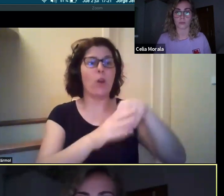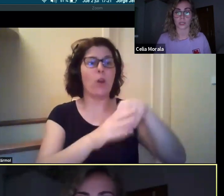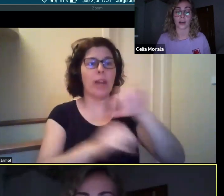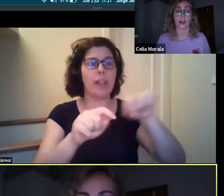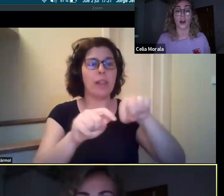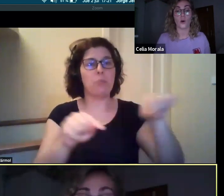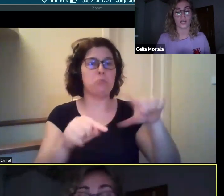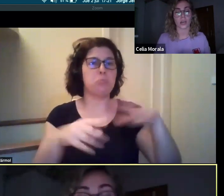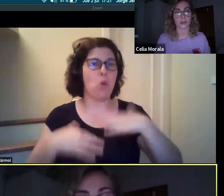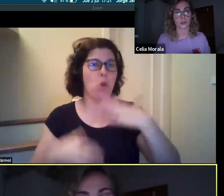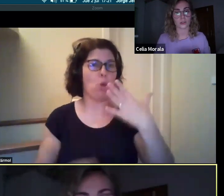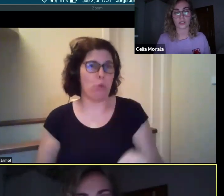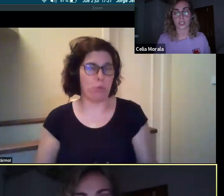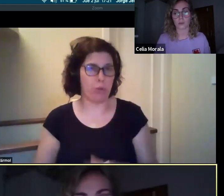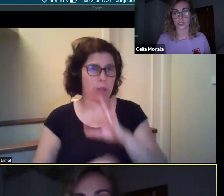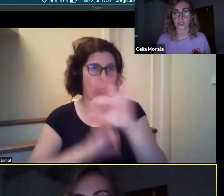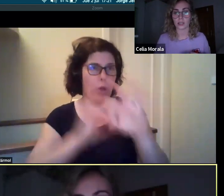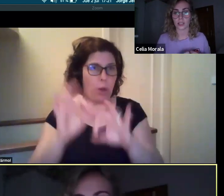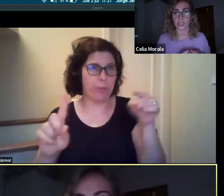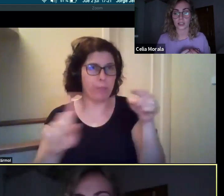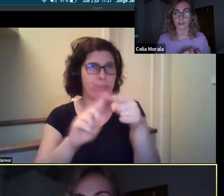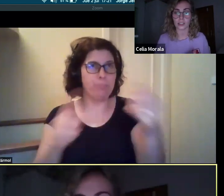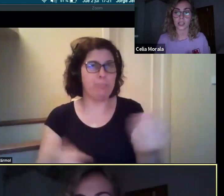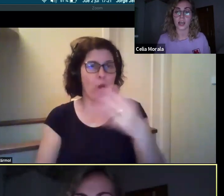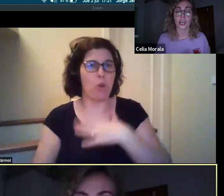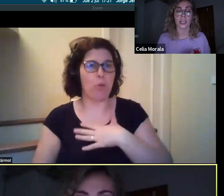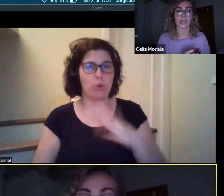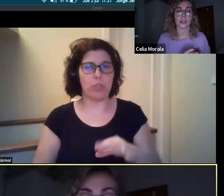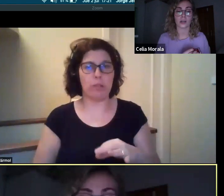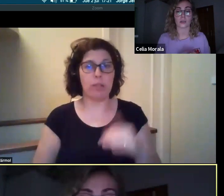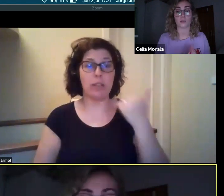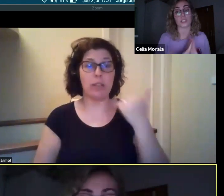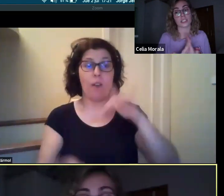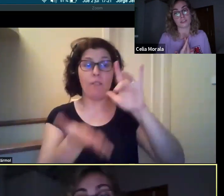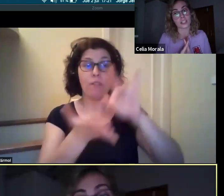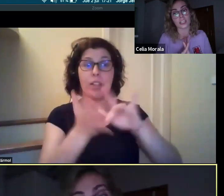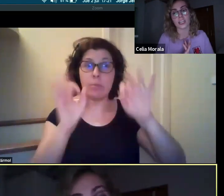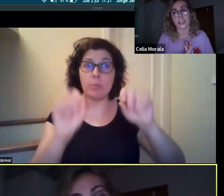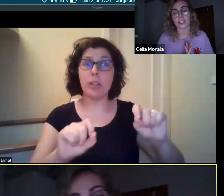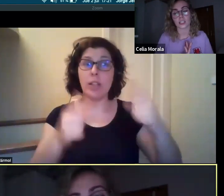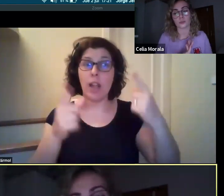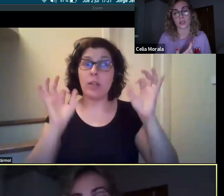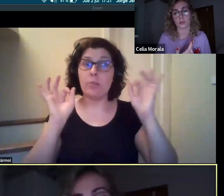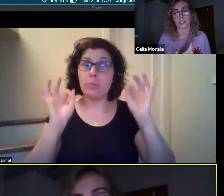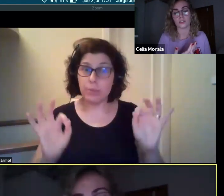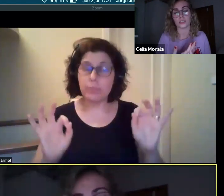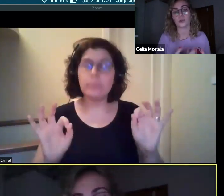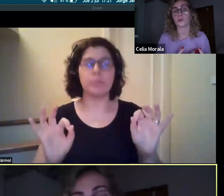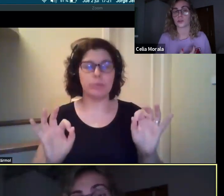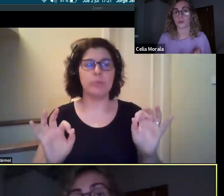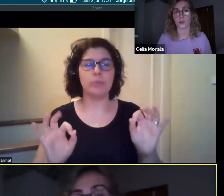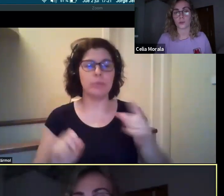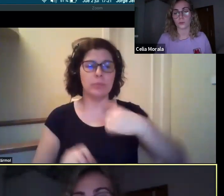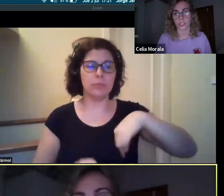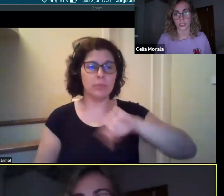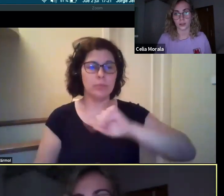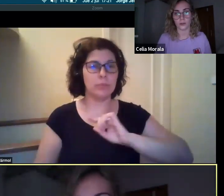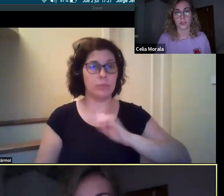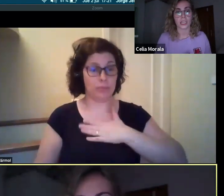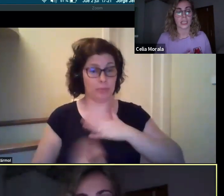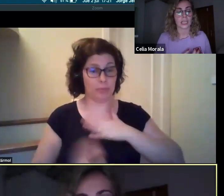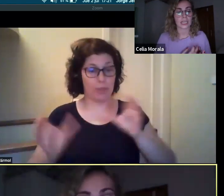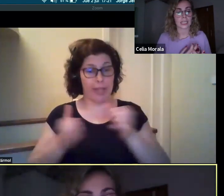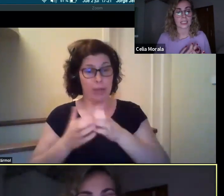les convenga. Una vez nosotros tenemos establecida esta fecha, lo que hacemos desde FEDER es que nos ponemos en contacto con nuestro equipo de